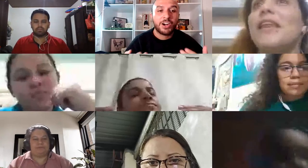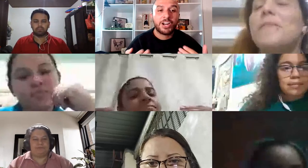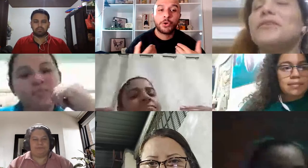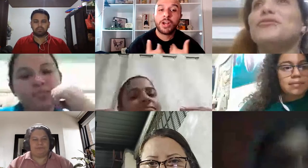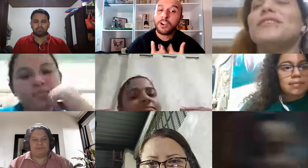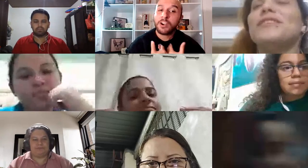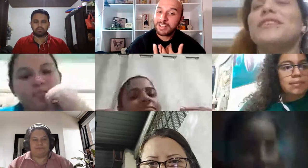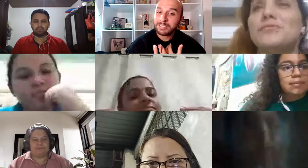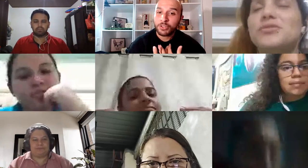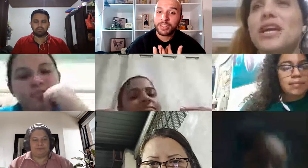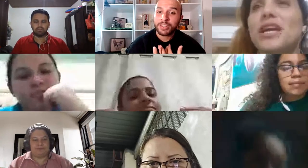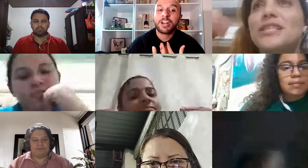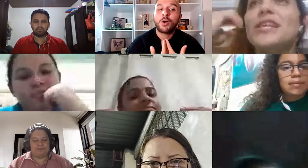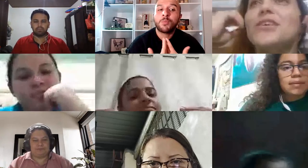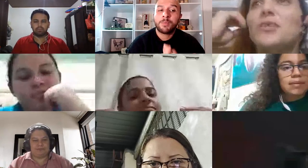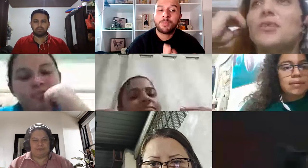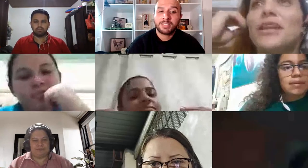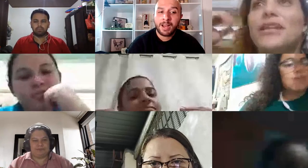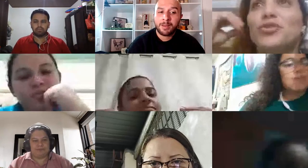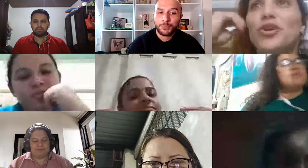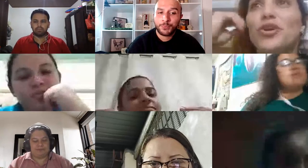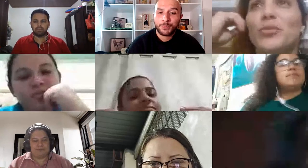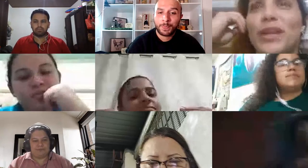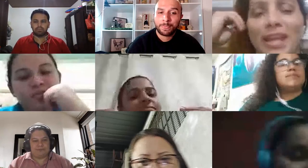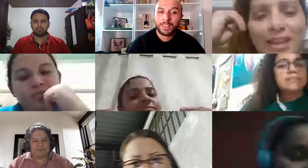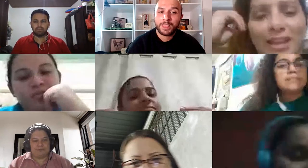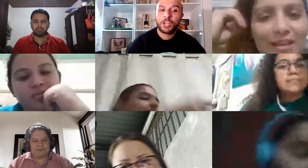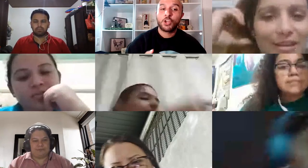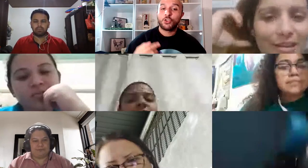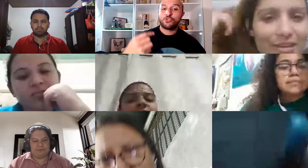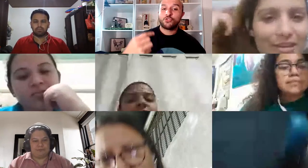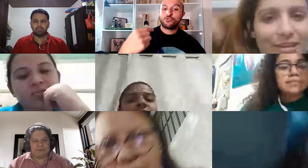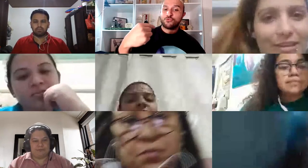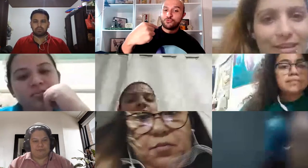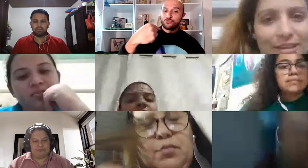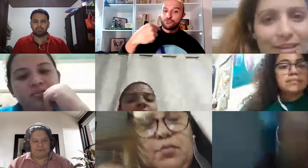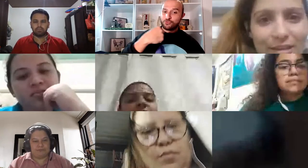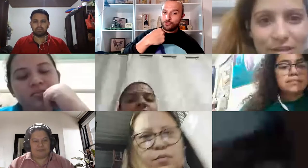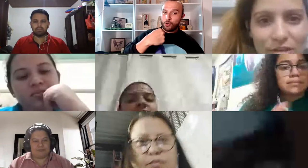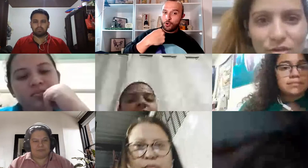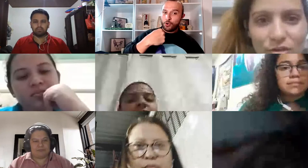Ahora yo voy a responder cómo me llamo. Yo.